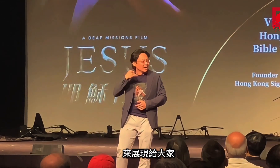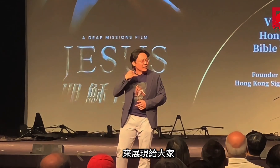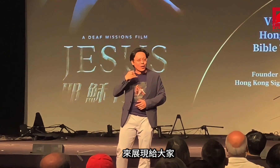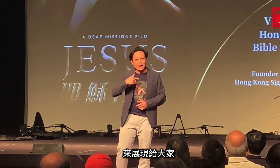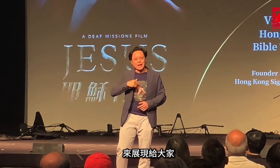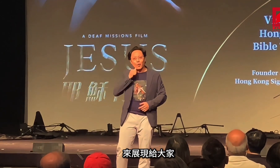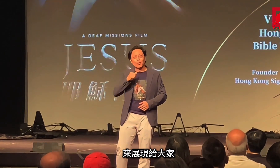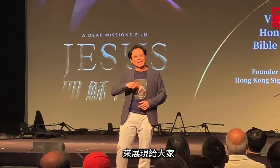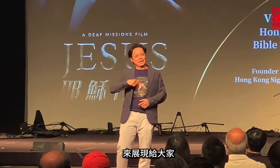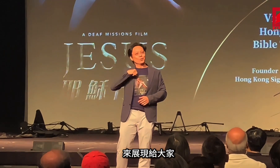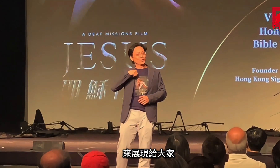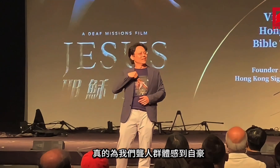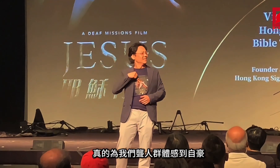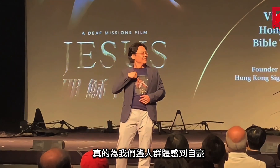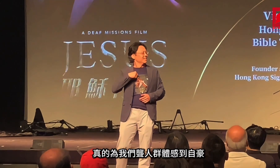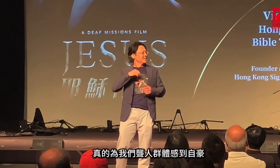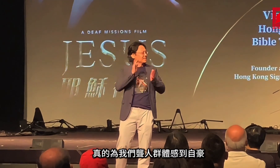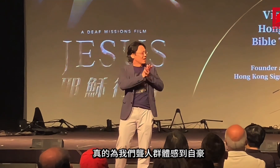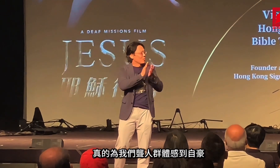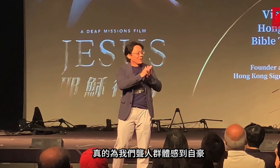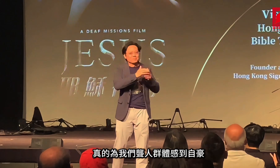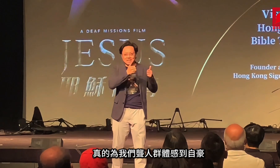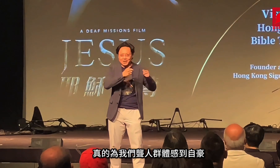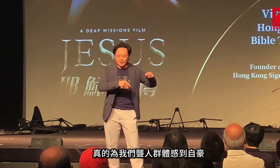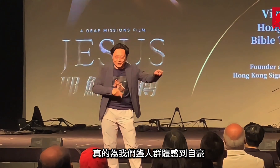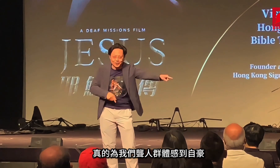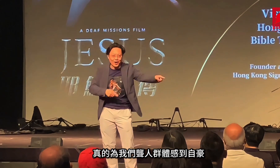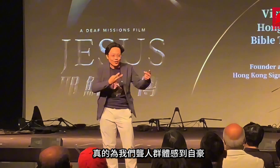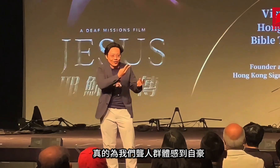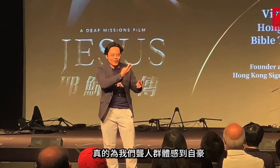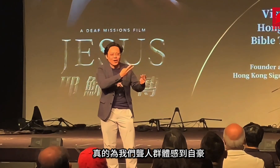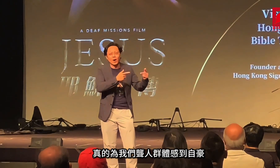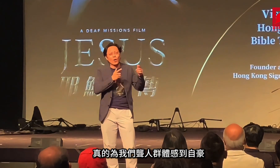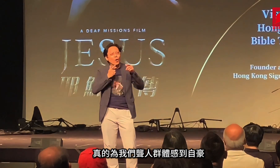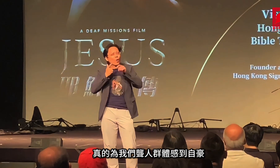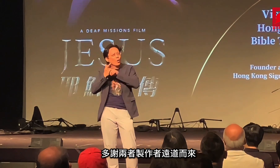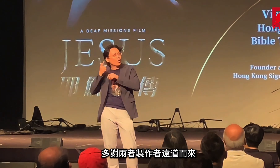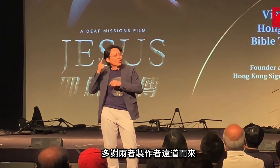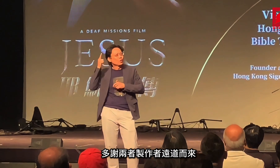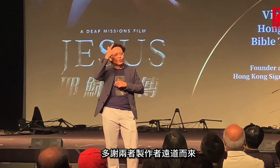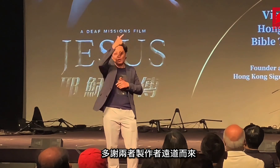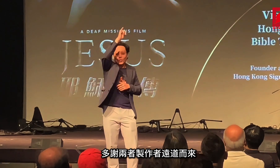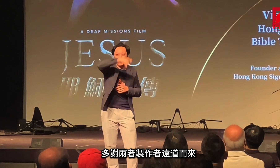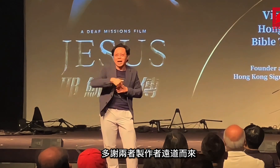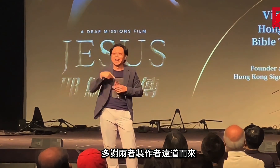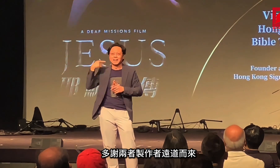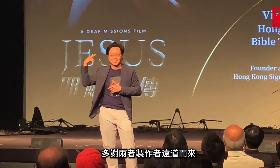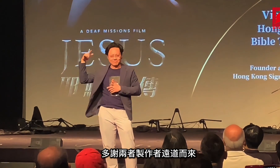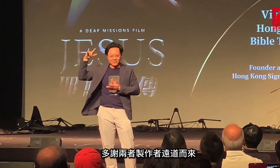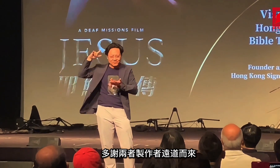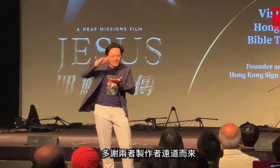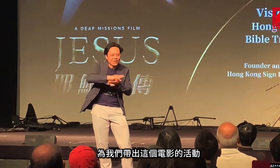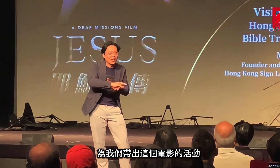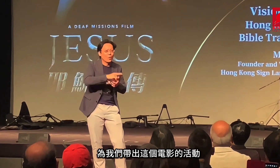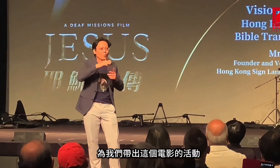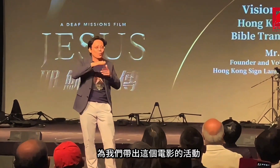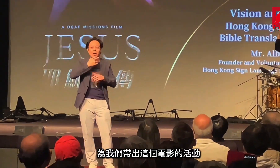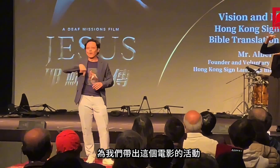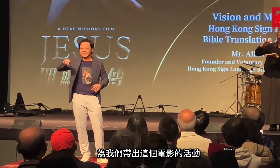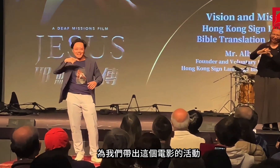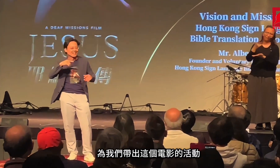家睇。係啊，真係為我哋嘅聾人感到自豪。多謝佢哋兩位遠道而嚟，